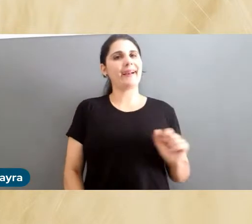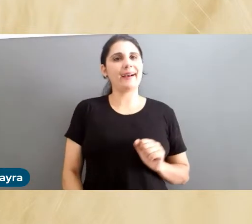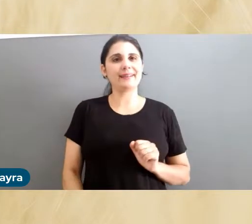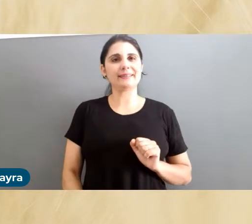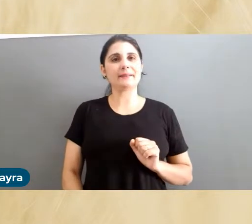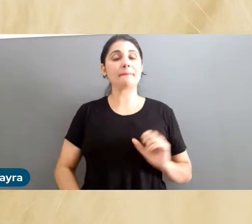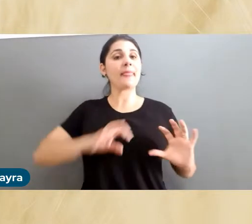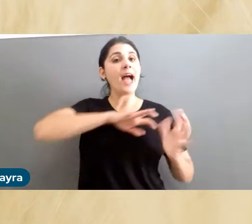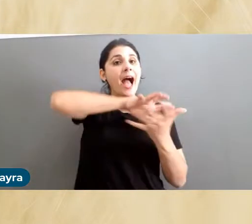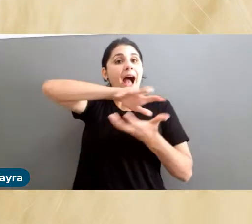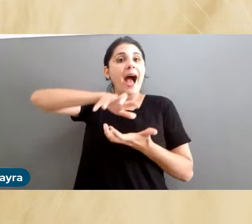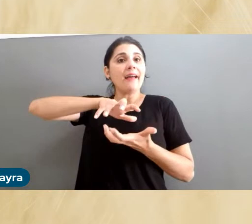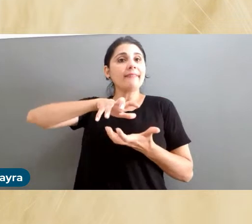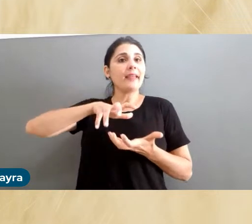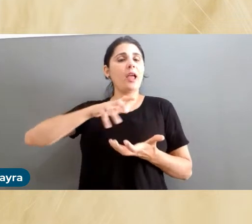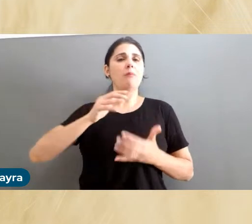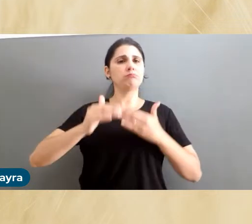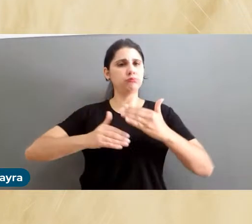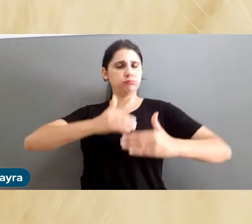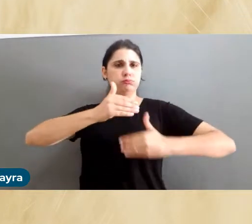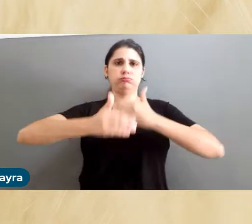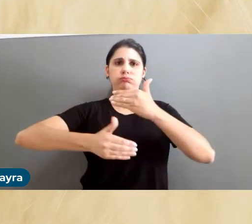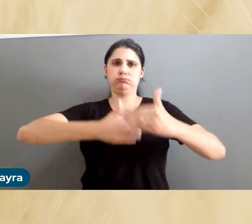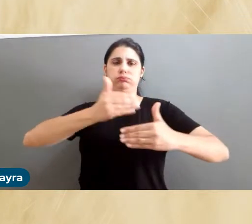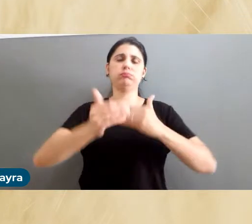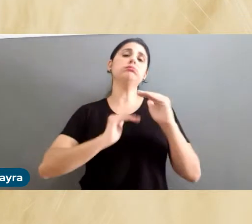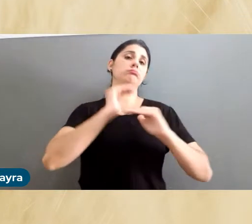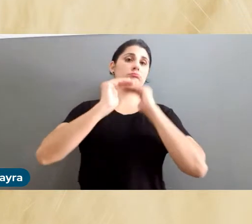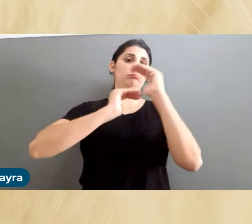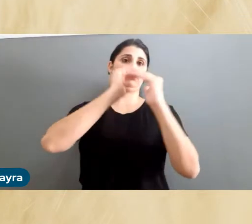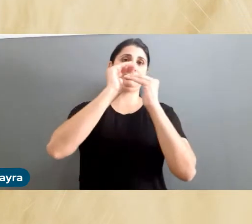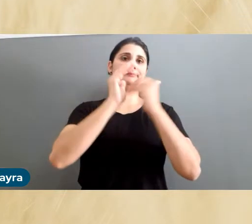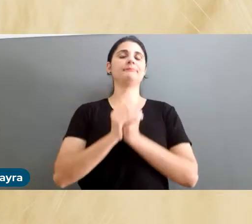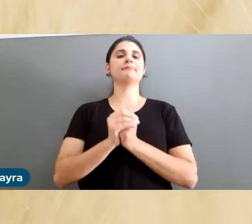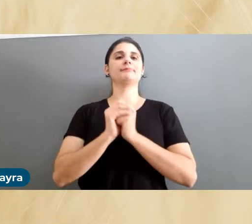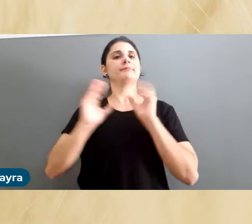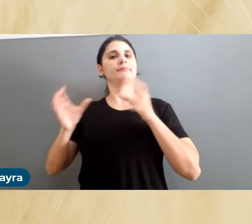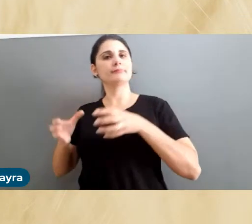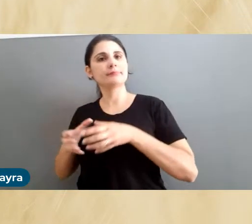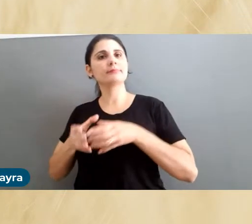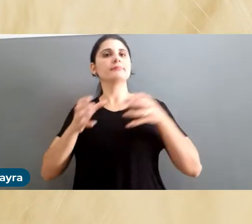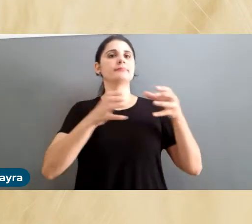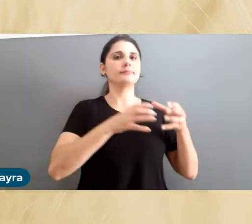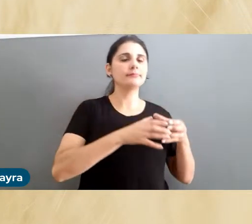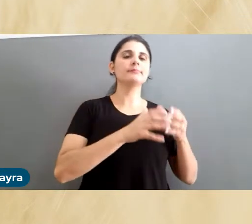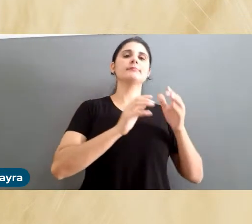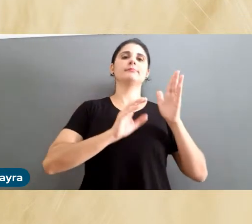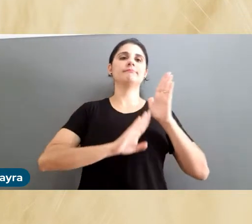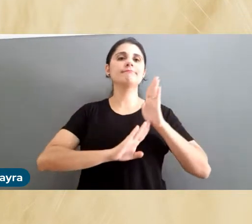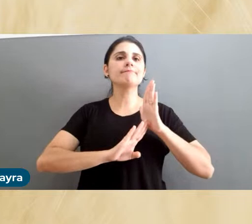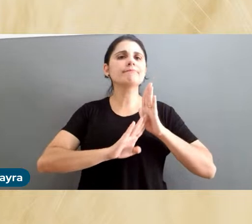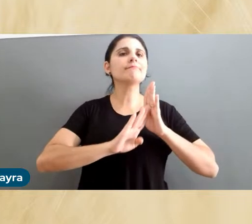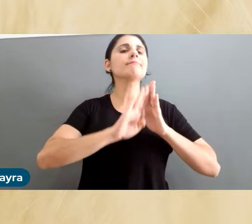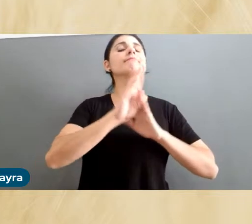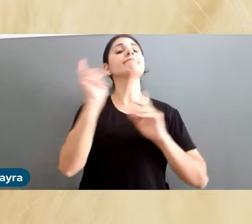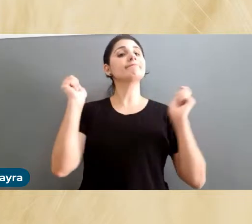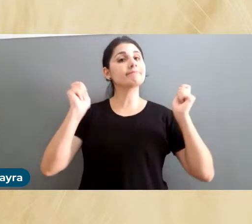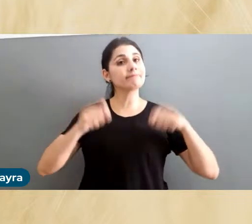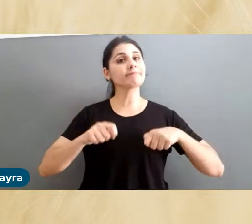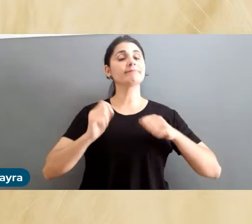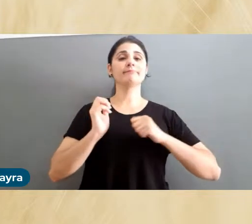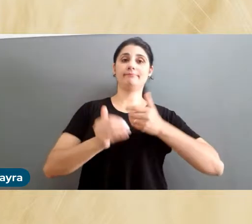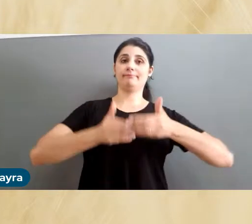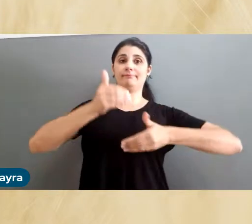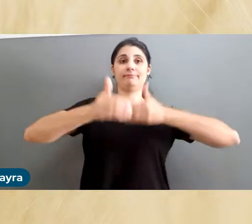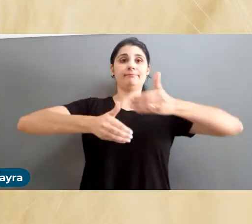Terra seguirá o seu processo de evolução. As comunidades evoluirão. Sem dúvida alguma, o processo de